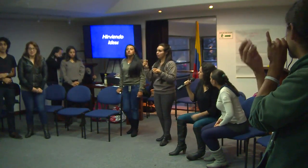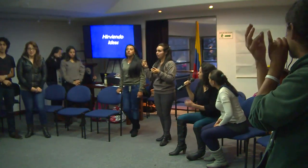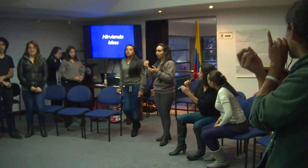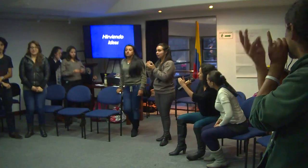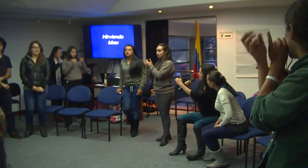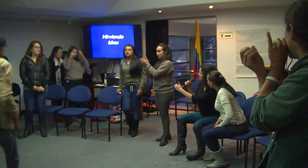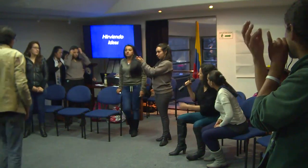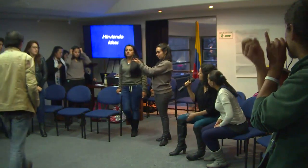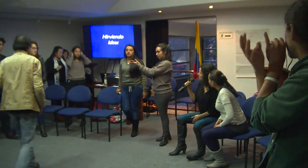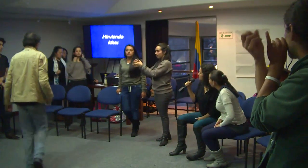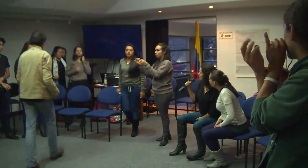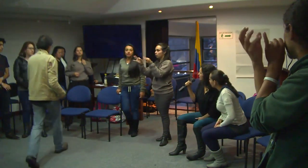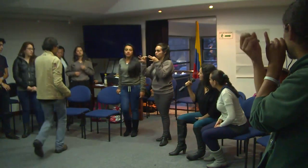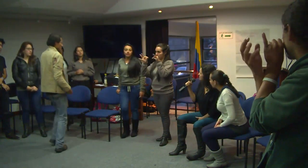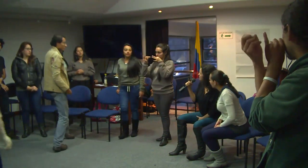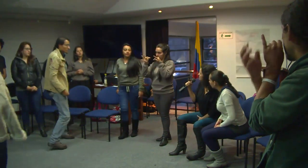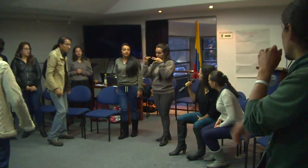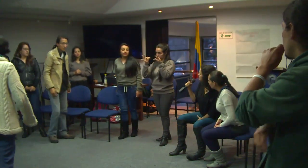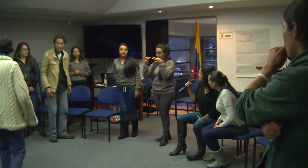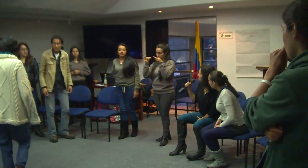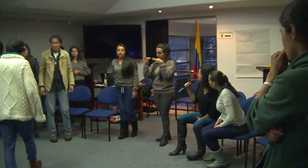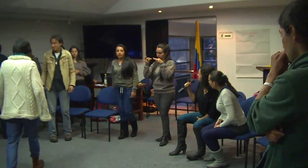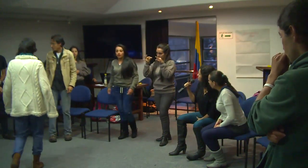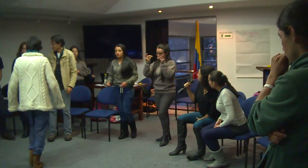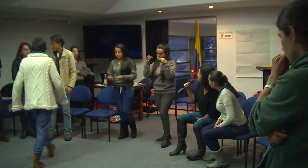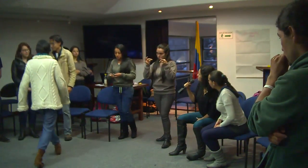Mi compañera Alejandra